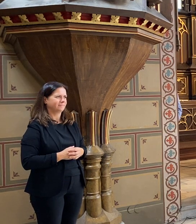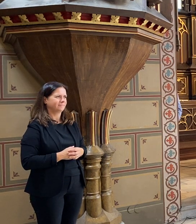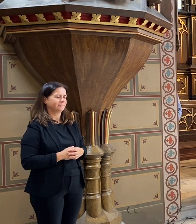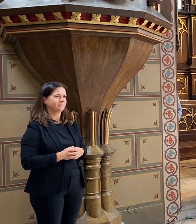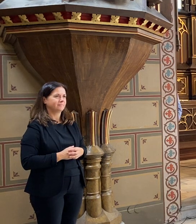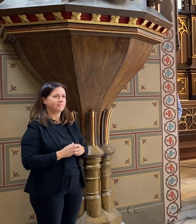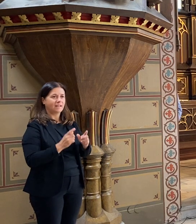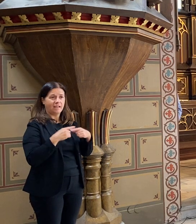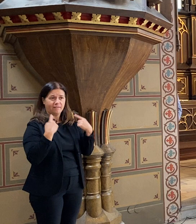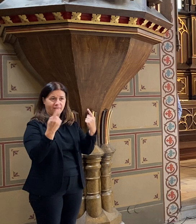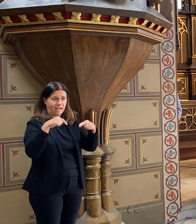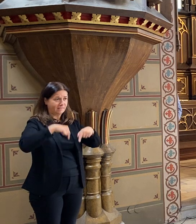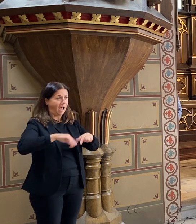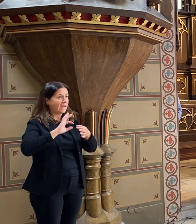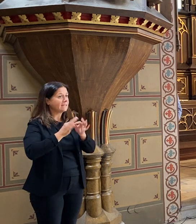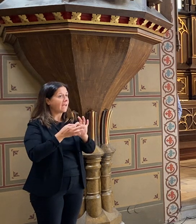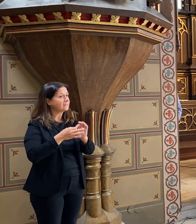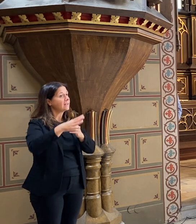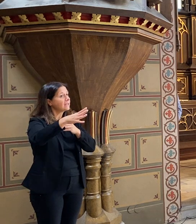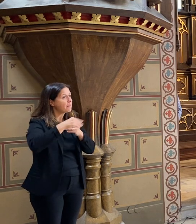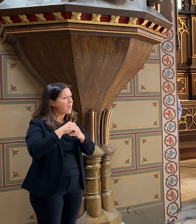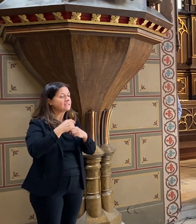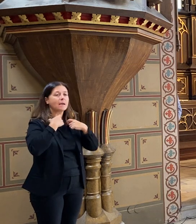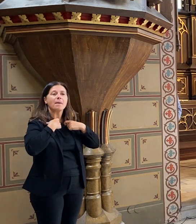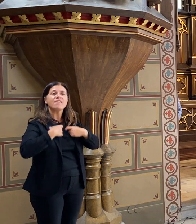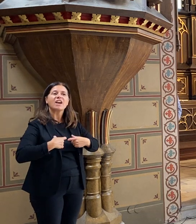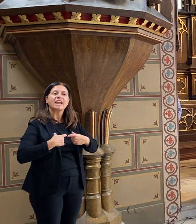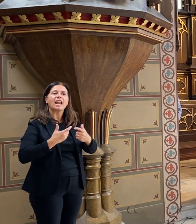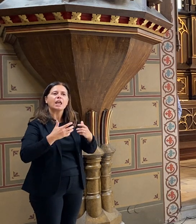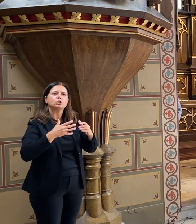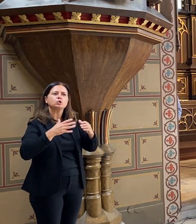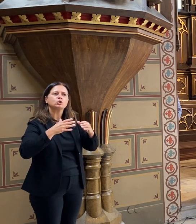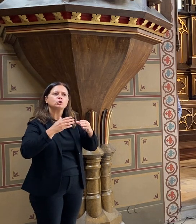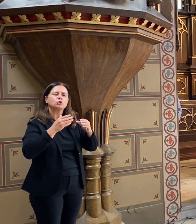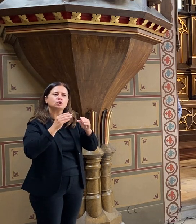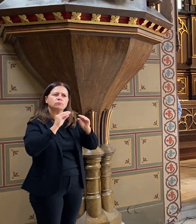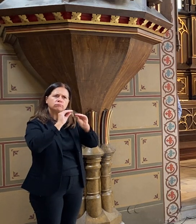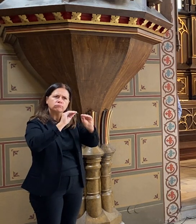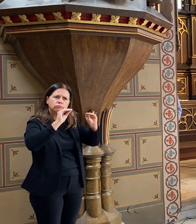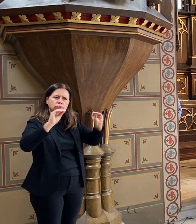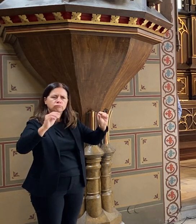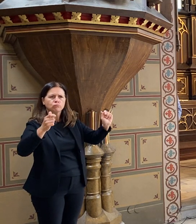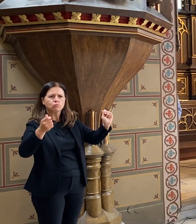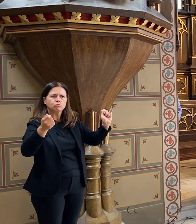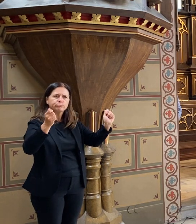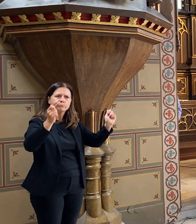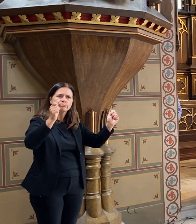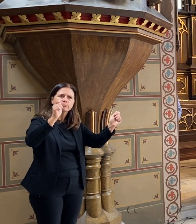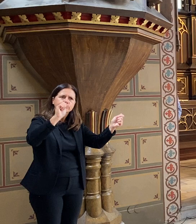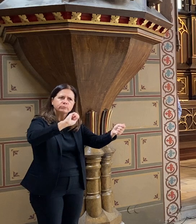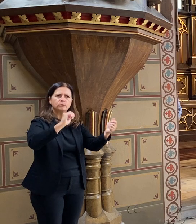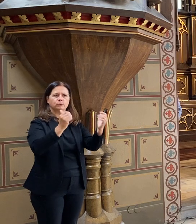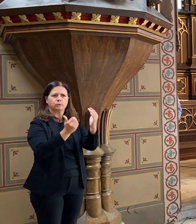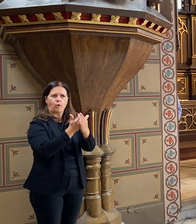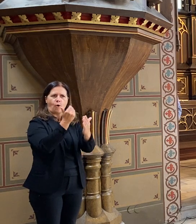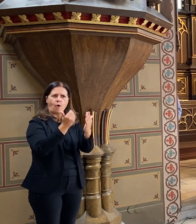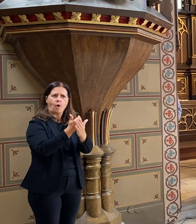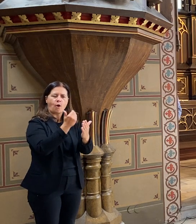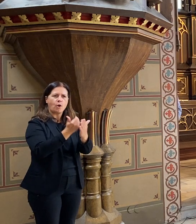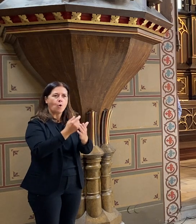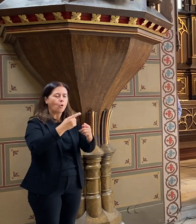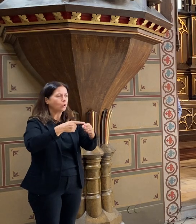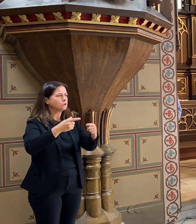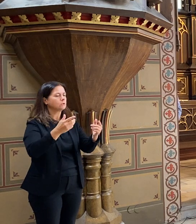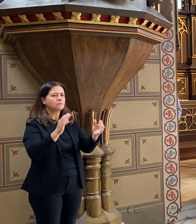Wir sind nun da in Kärnten, um gemeinsam evangelische Landschaft zu gestalten, zu entfalten und zum Glänzen